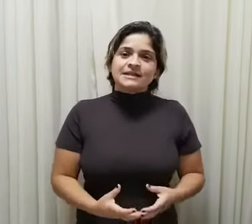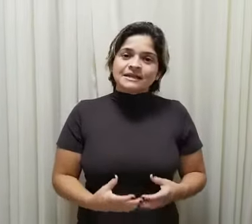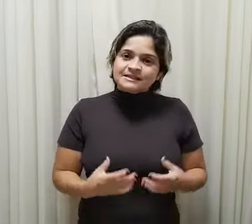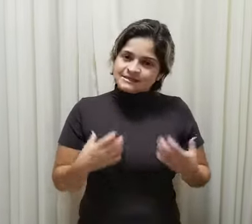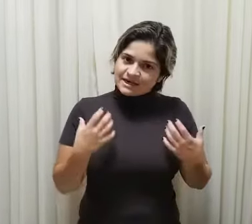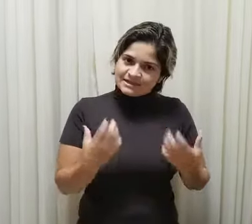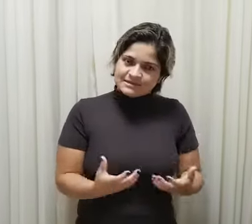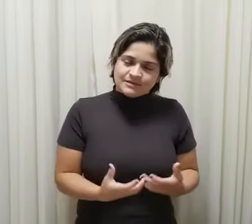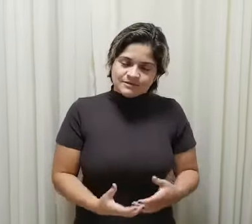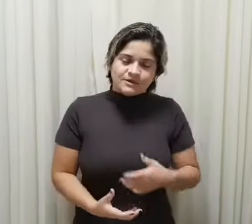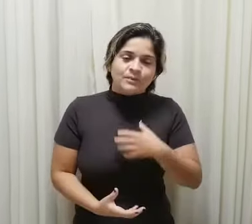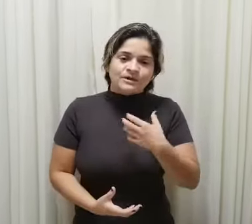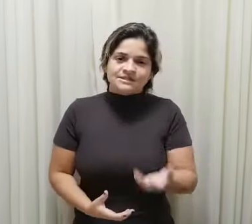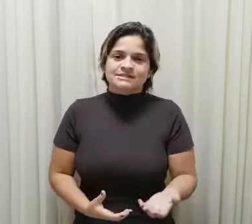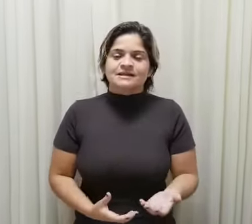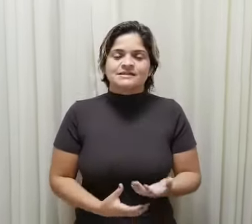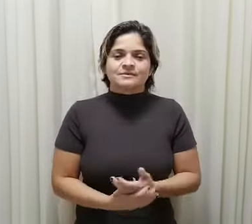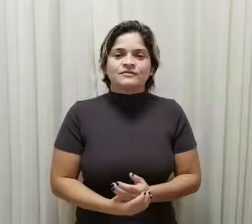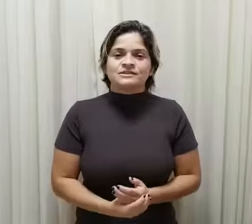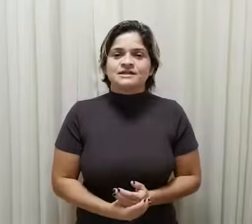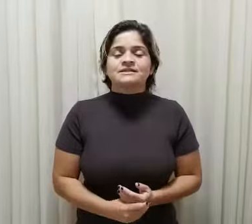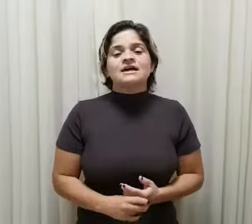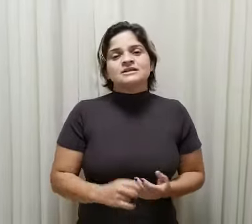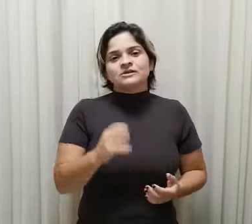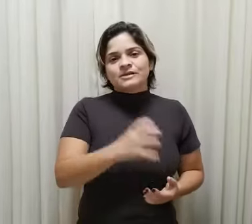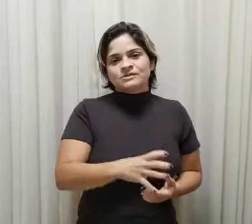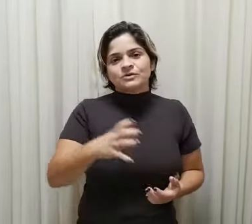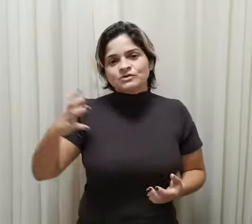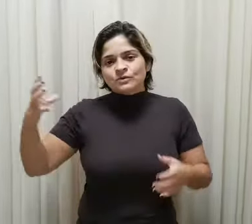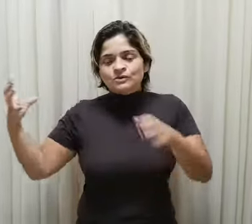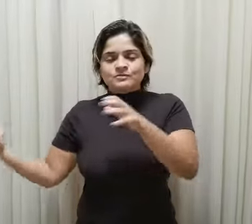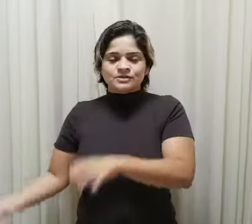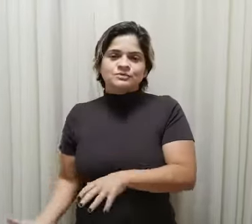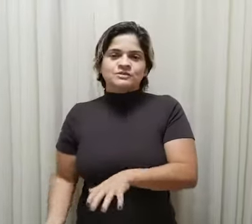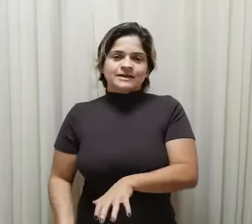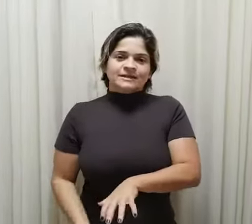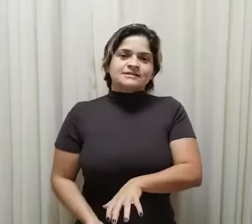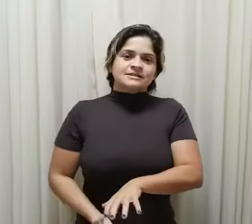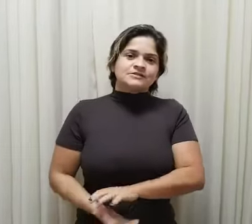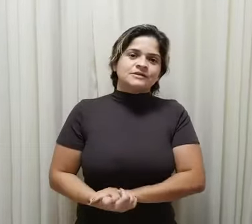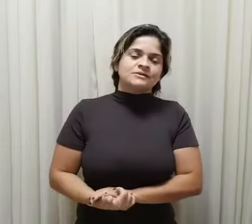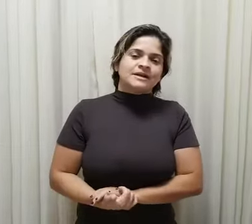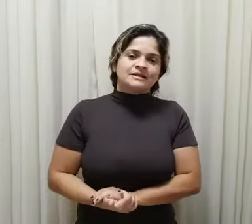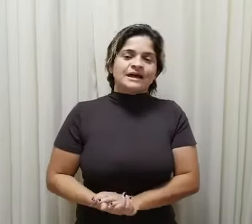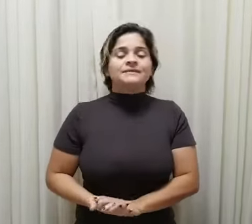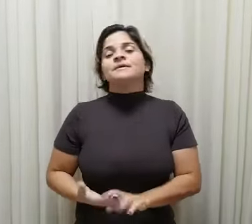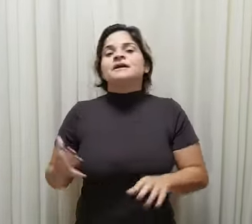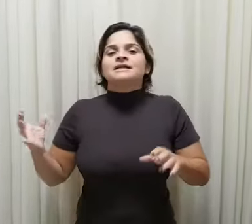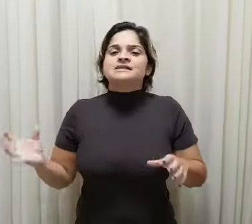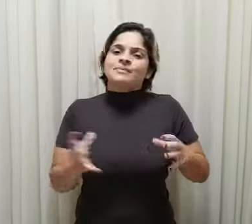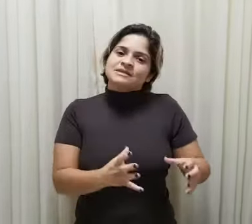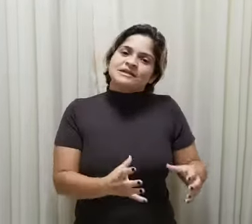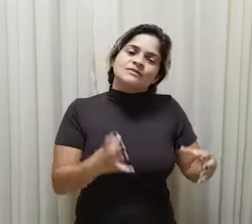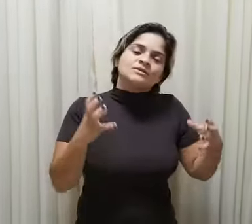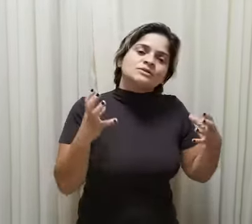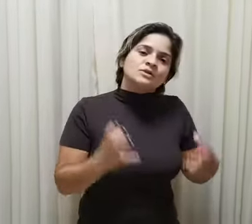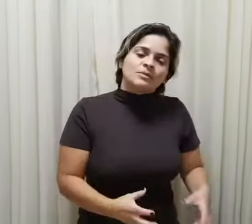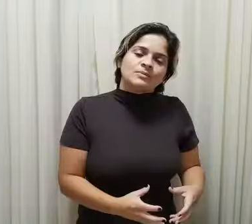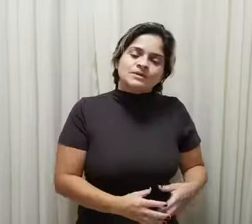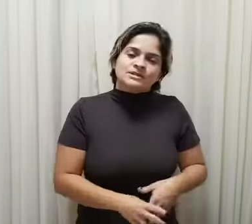entenderem e que eu possa esclarecer para vocês sobre as últimas duas matérias que a gente fez sobre a Itália, e em específico sobre o prosecco,